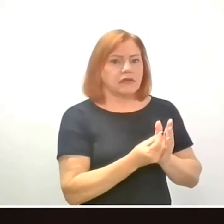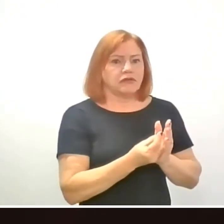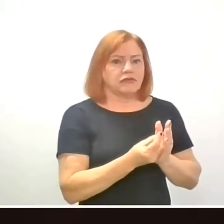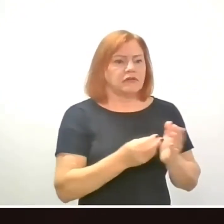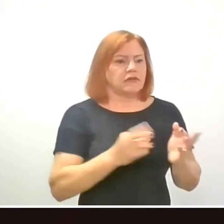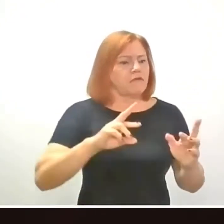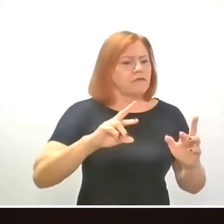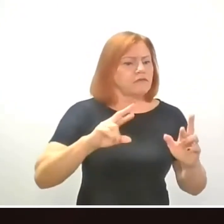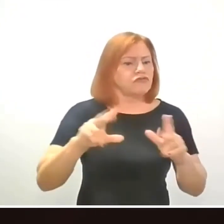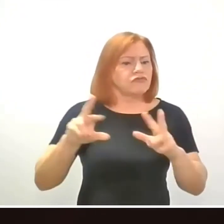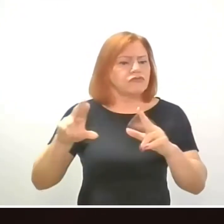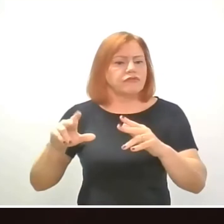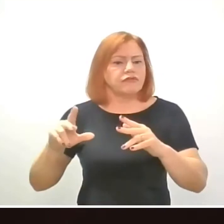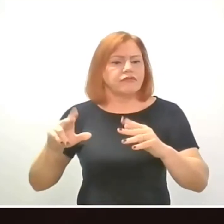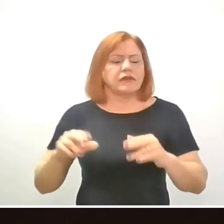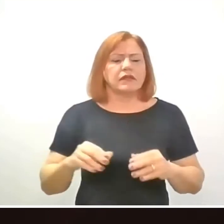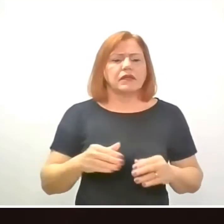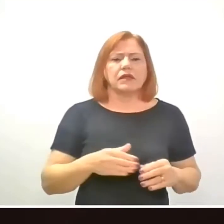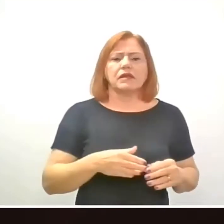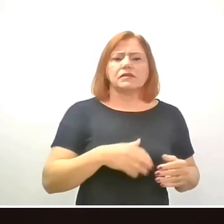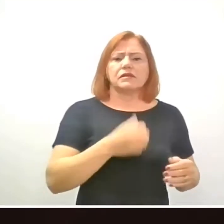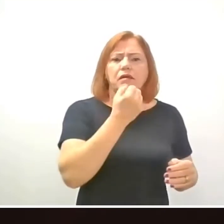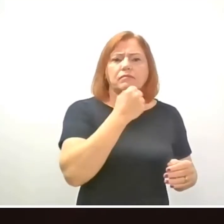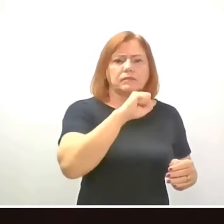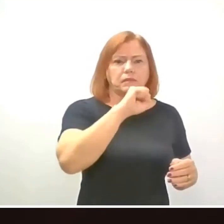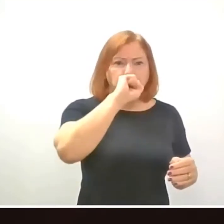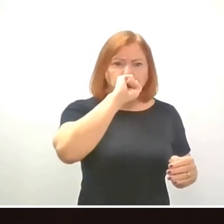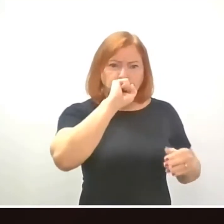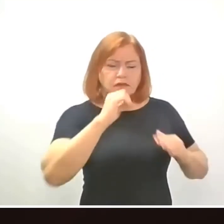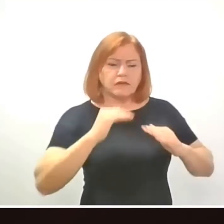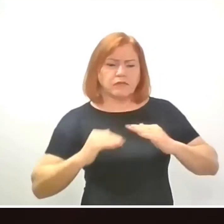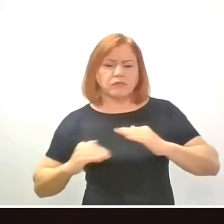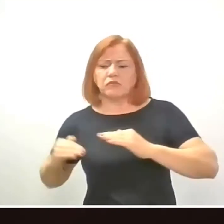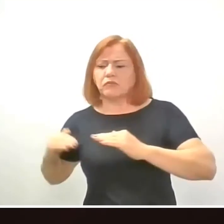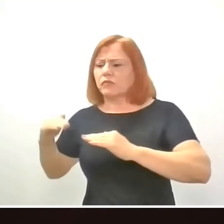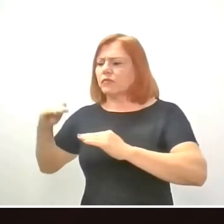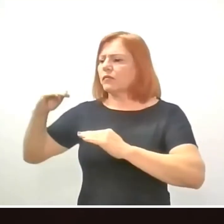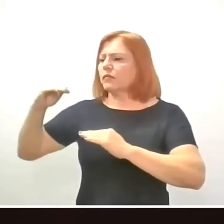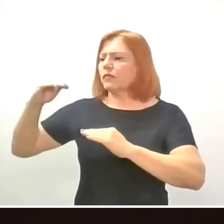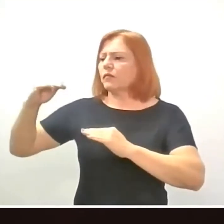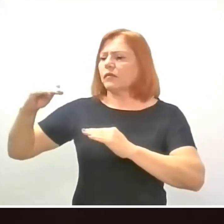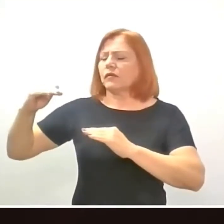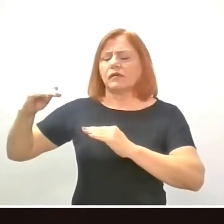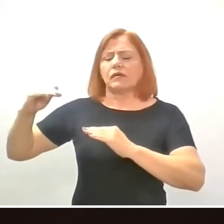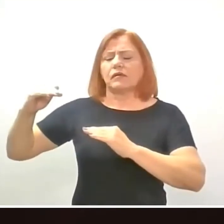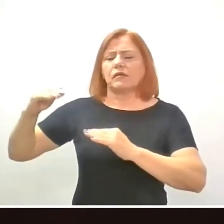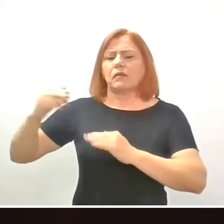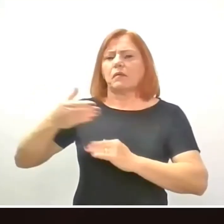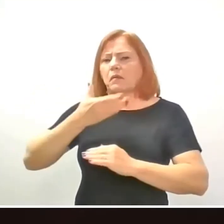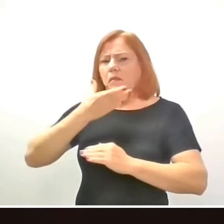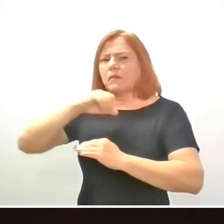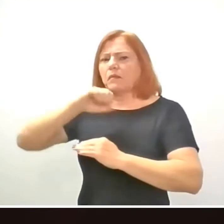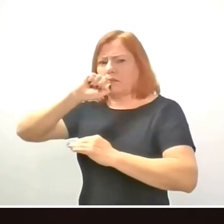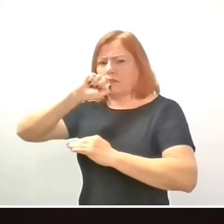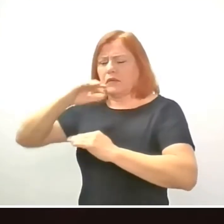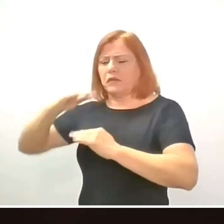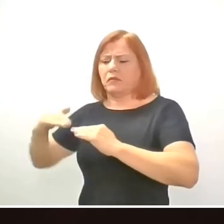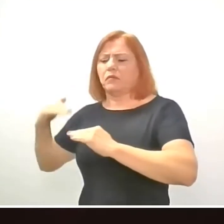e presbíteros, que não há na Bíblia, e os bispos começaram a pela primeira vez, surgiu